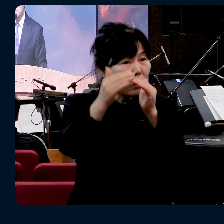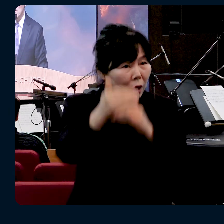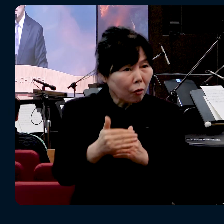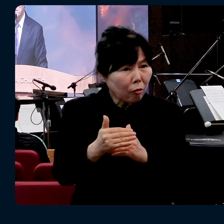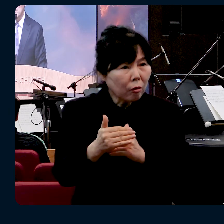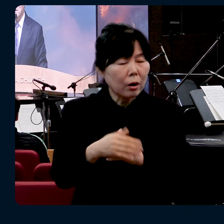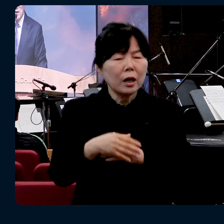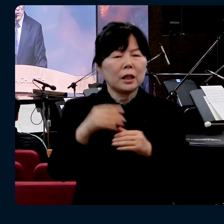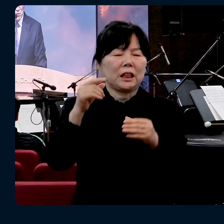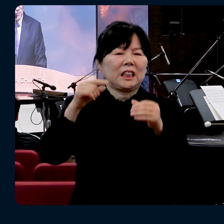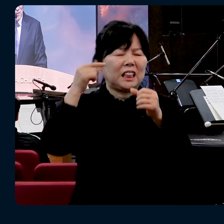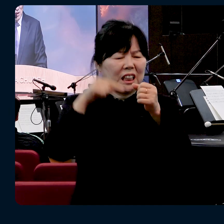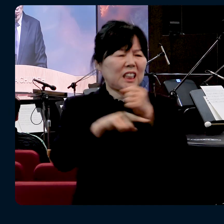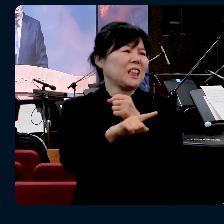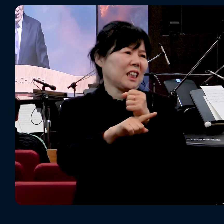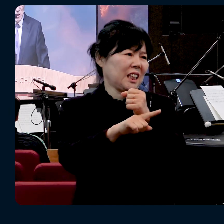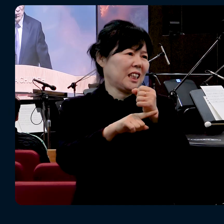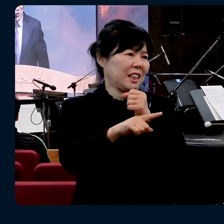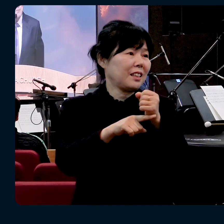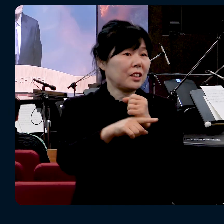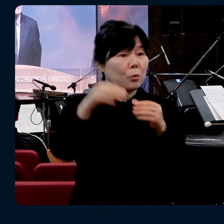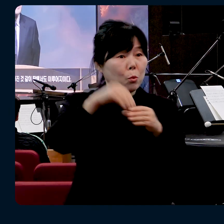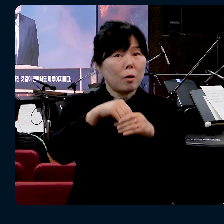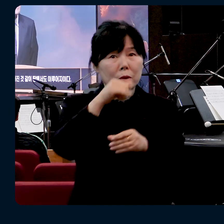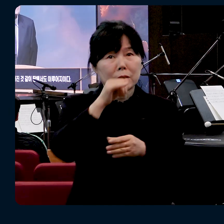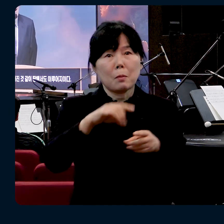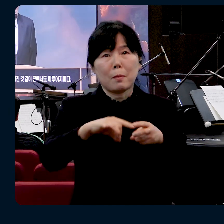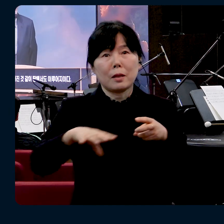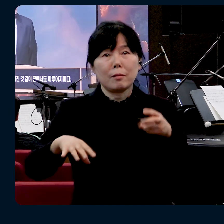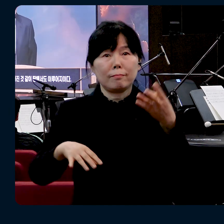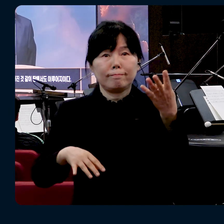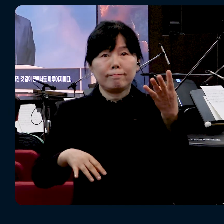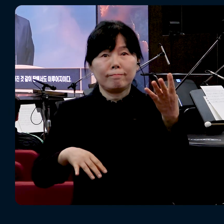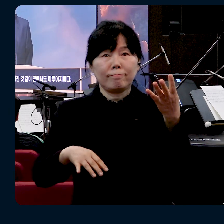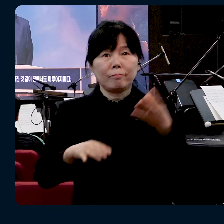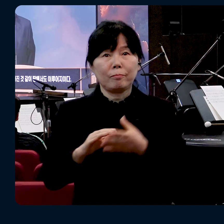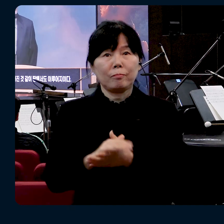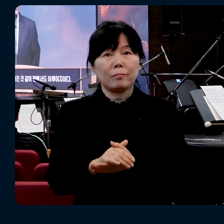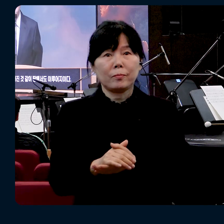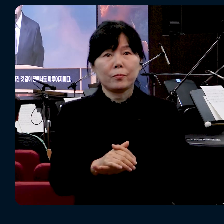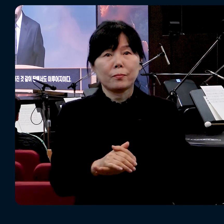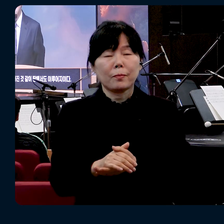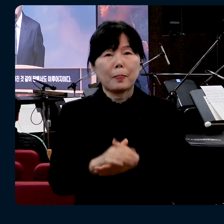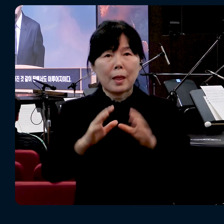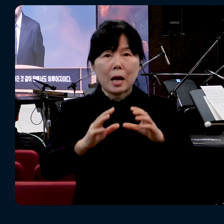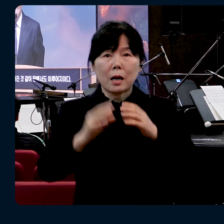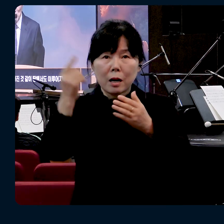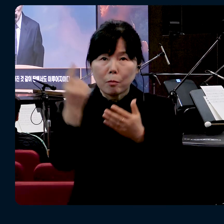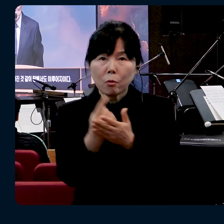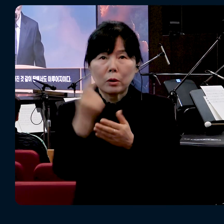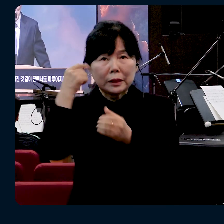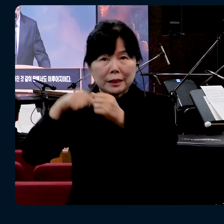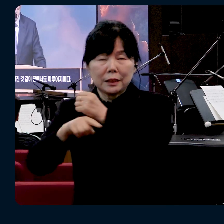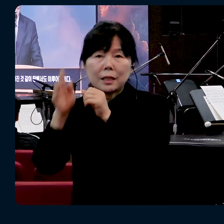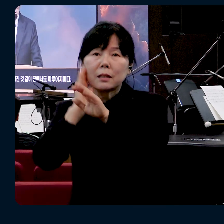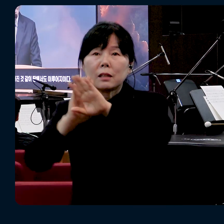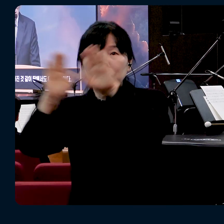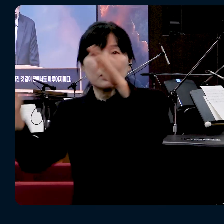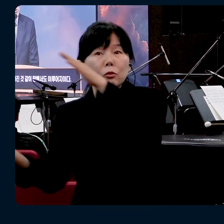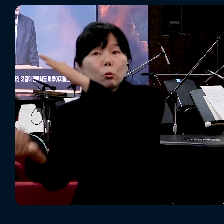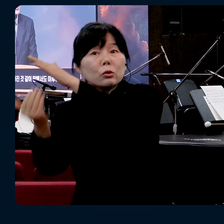들어가 있어요. 마태복음 6장 10절, 나라가 임하시오며 뜻이 하늘에서 이루어진 것